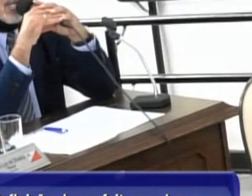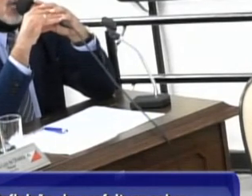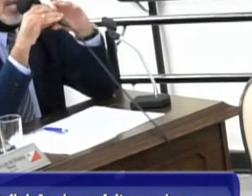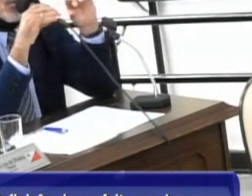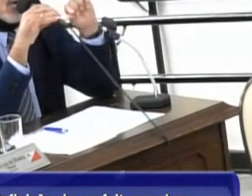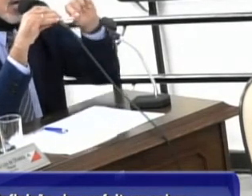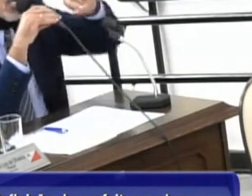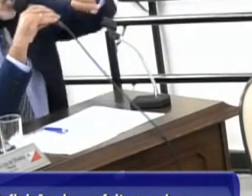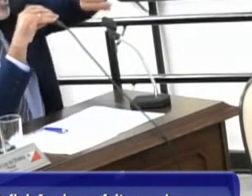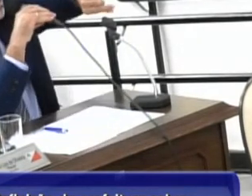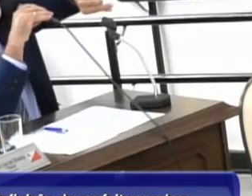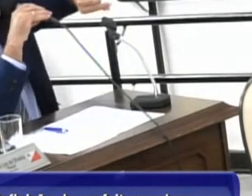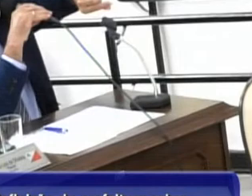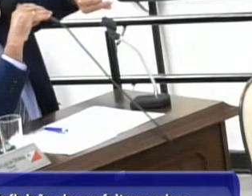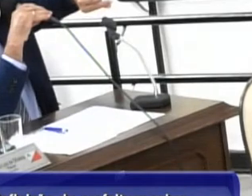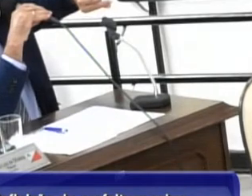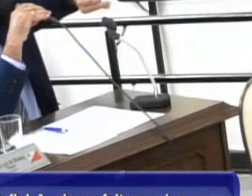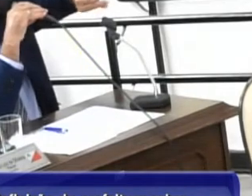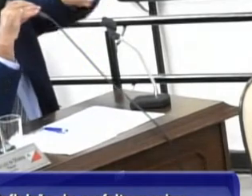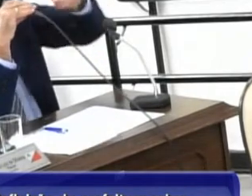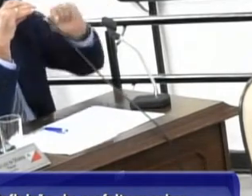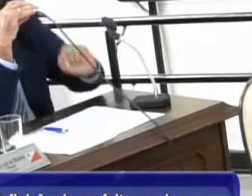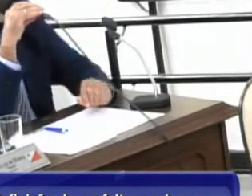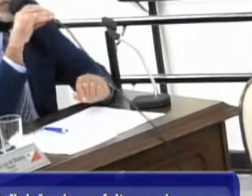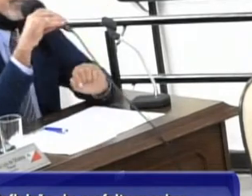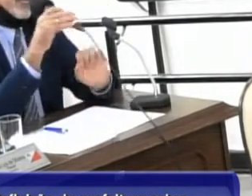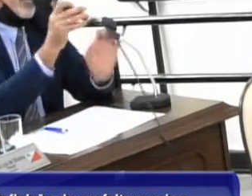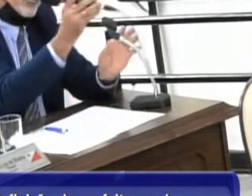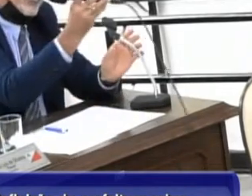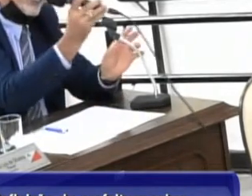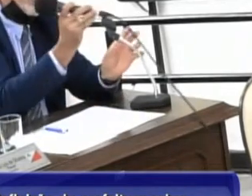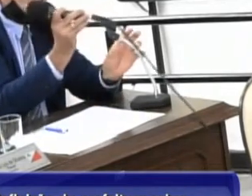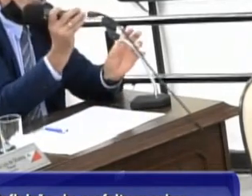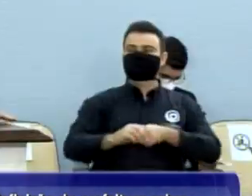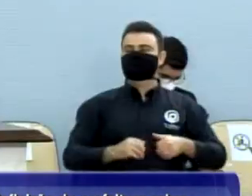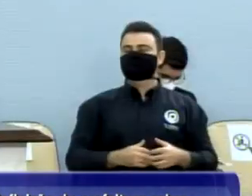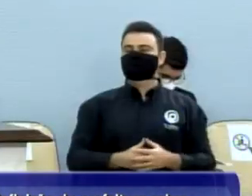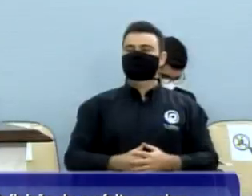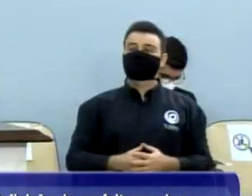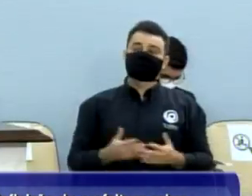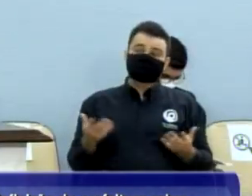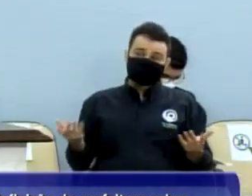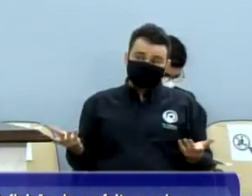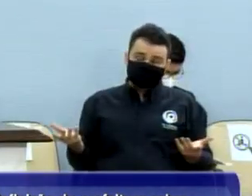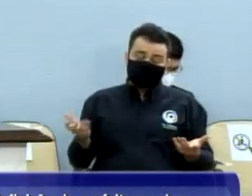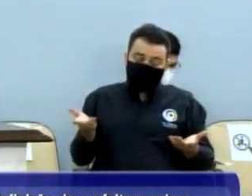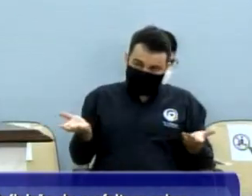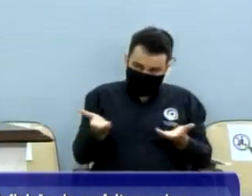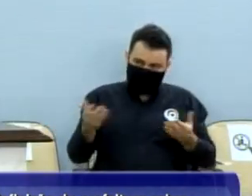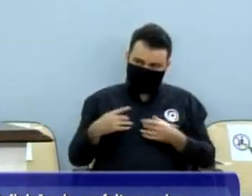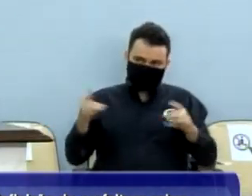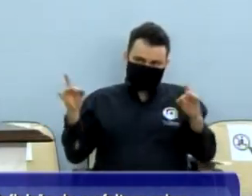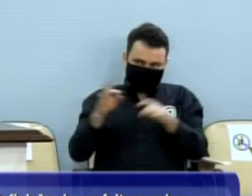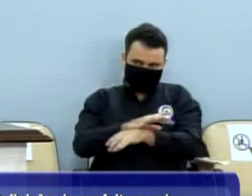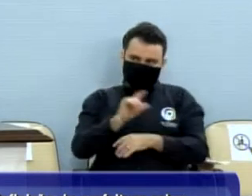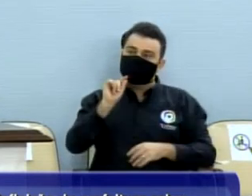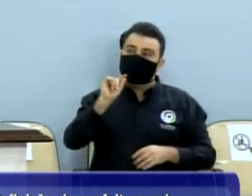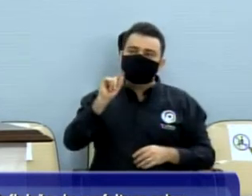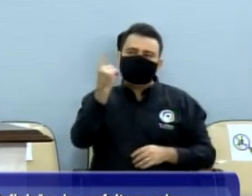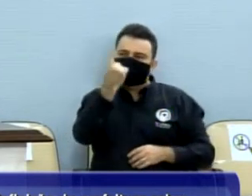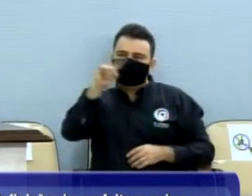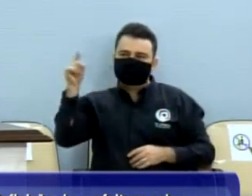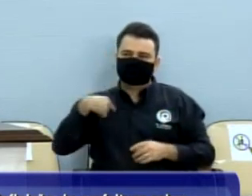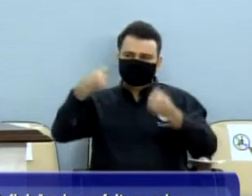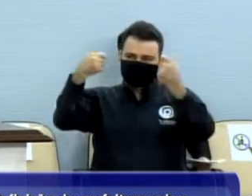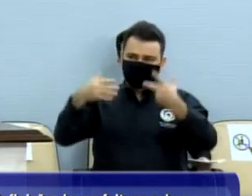398 dias, 4 horas e 30 segundos. Bom, para mim terminar, Peixão,